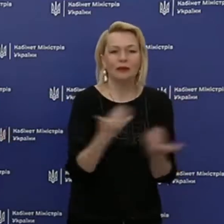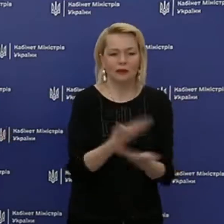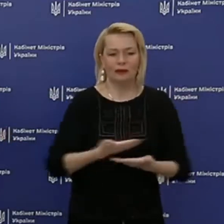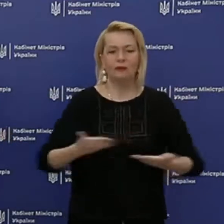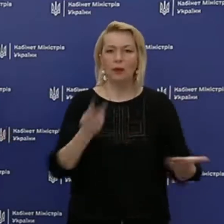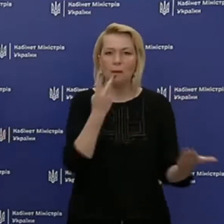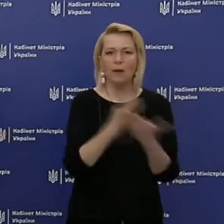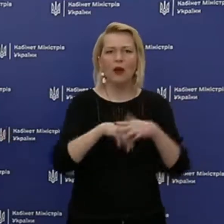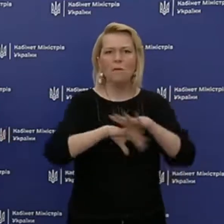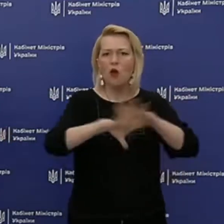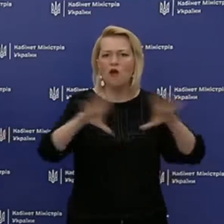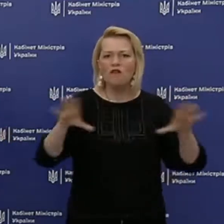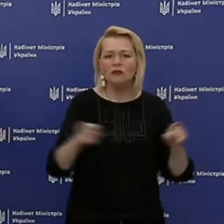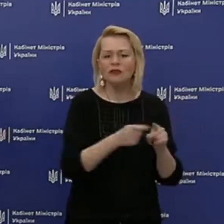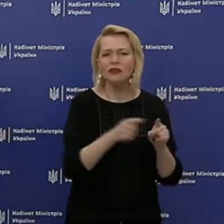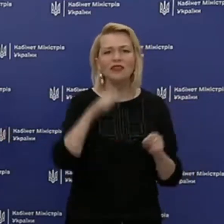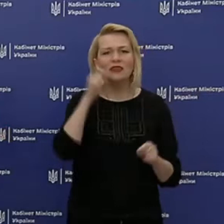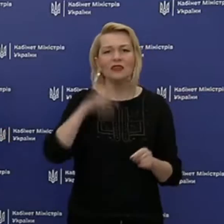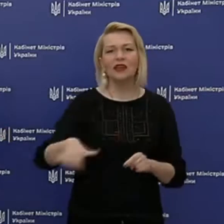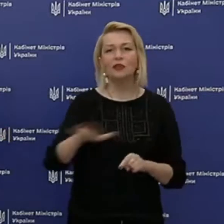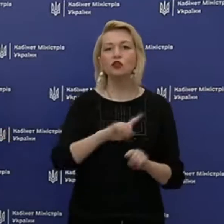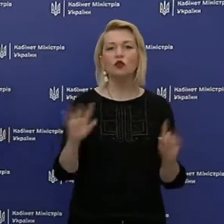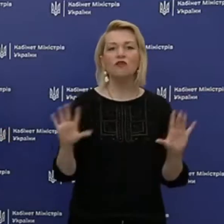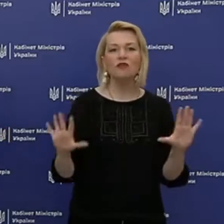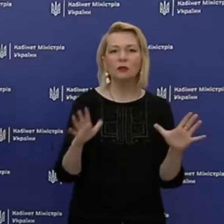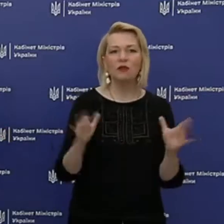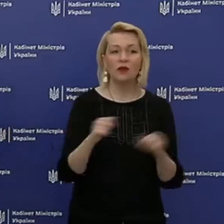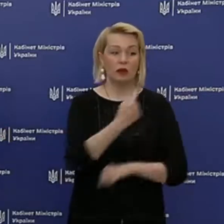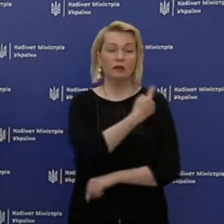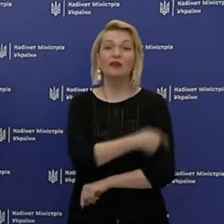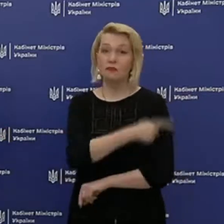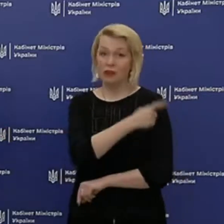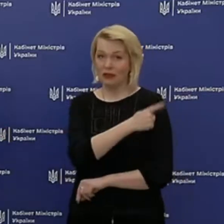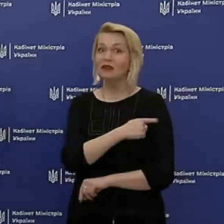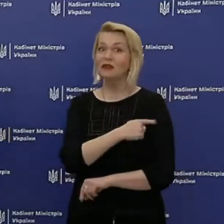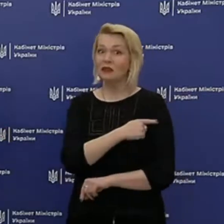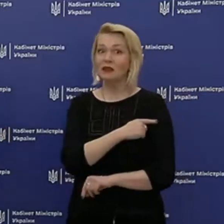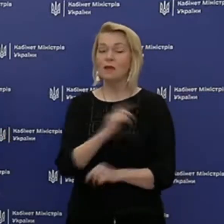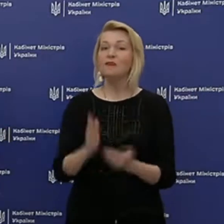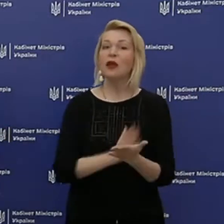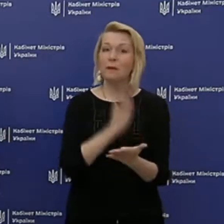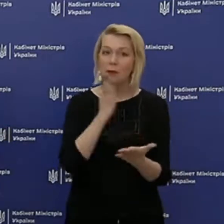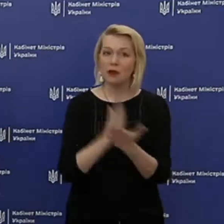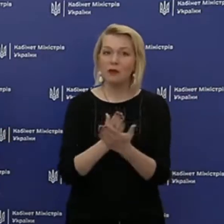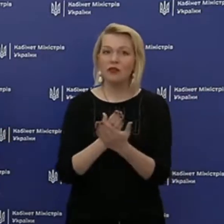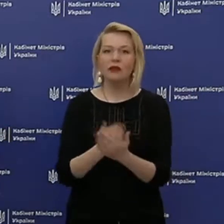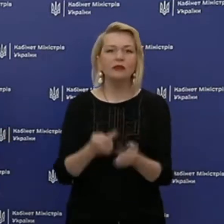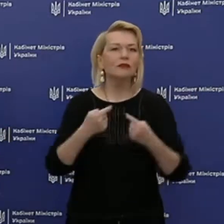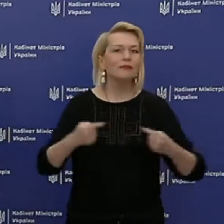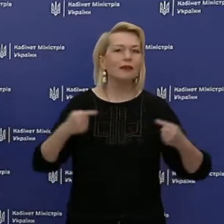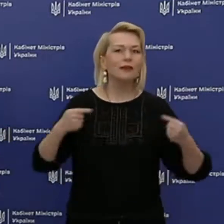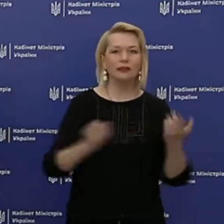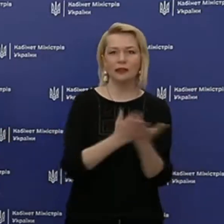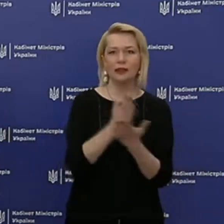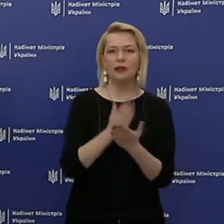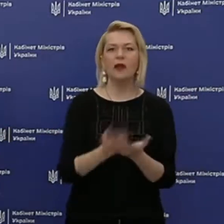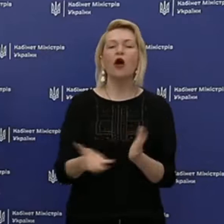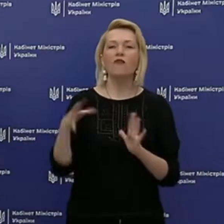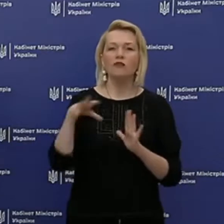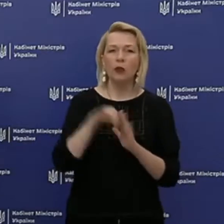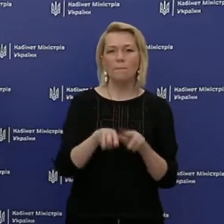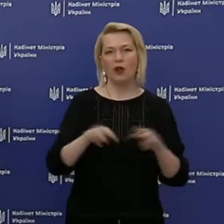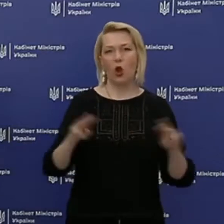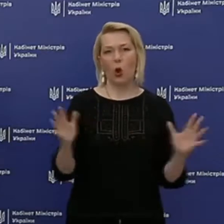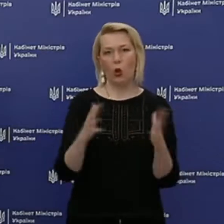бачимо по всій країні, що у нас відбувається з медициною, перебуваючи на різних посадах, в тому числі в Міністерстві